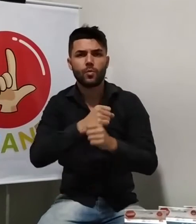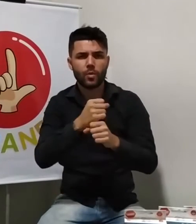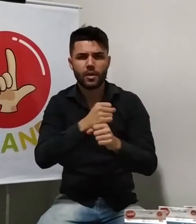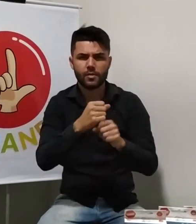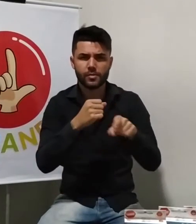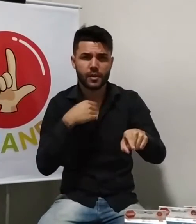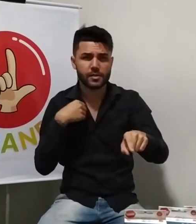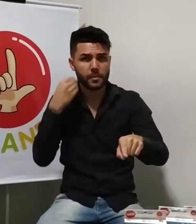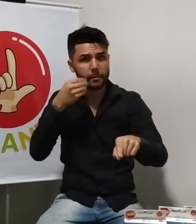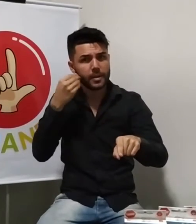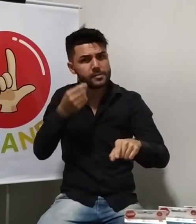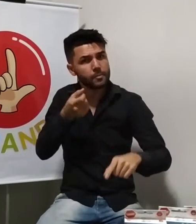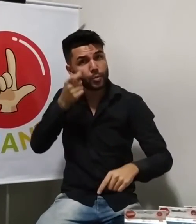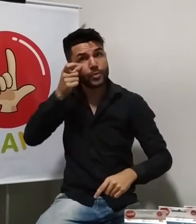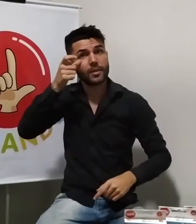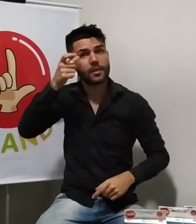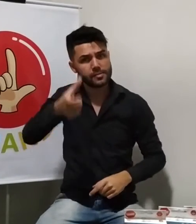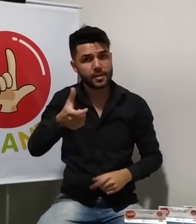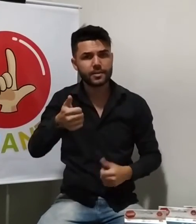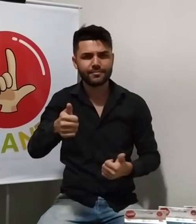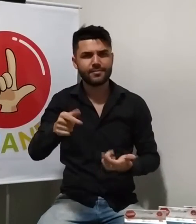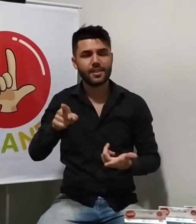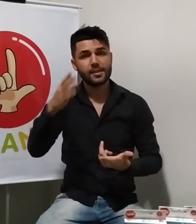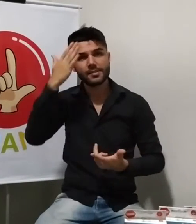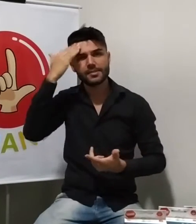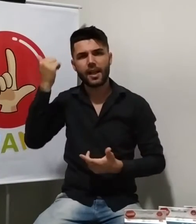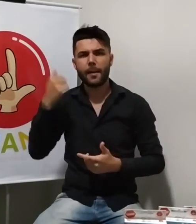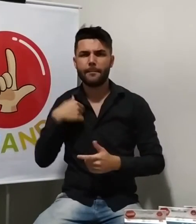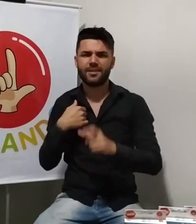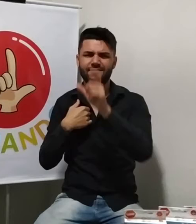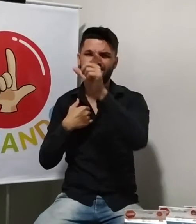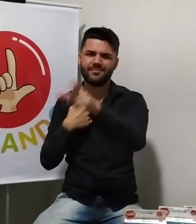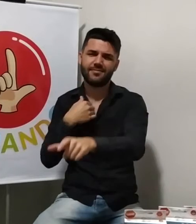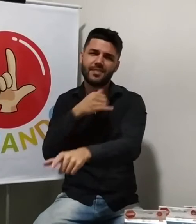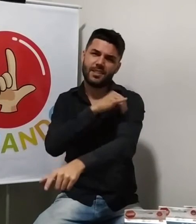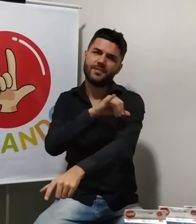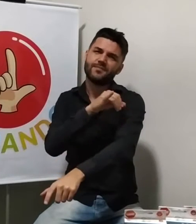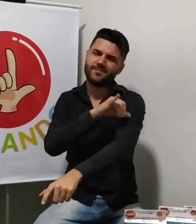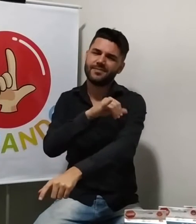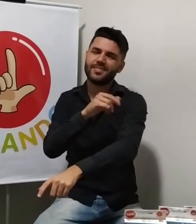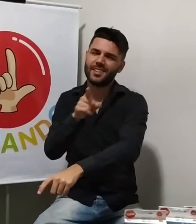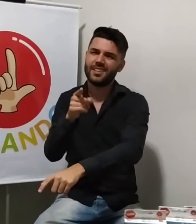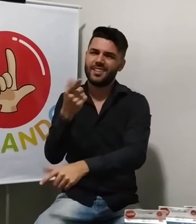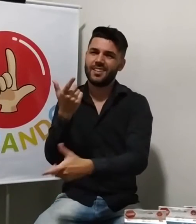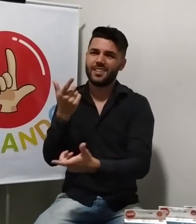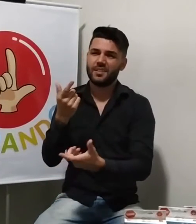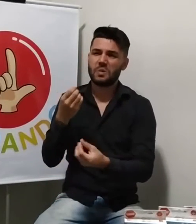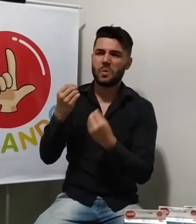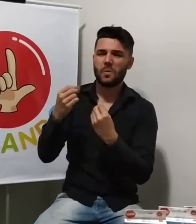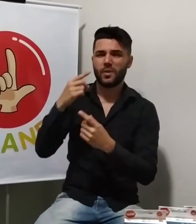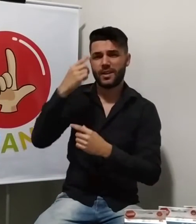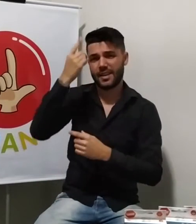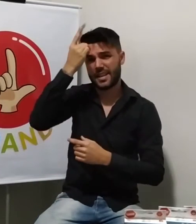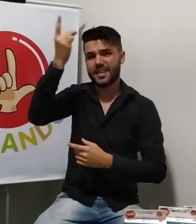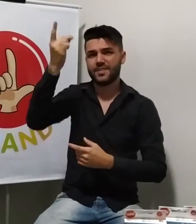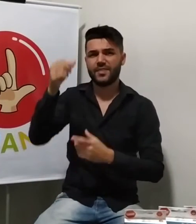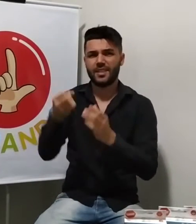recatado, é uma cara do interior e tal. Conviveu lá com bullying carioca, né? E meu sotaque, então, que até hoje eu não perdi, né? Ali na sala era uma alegria.